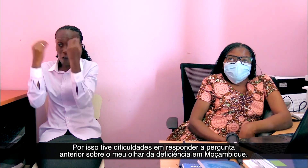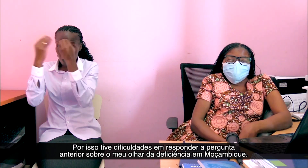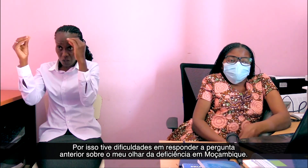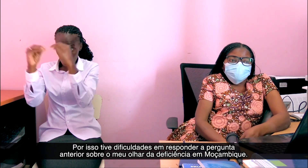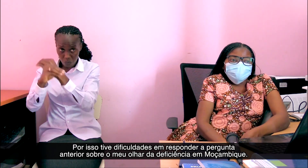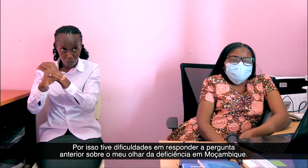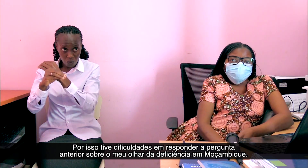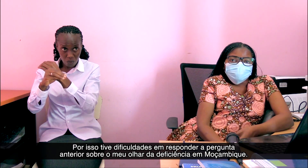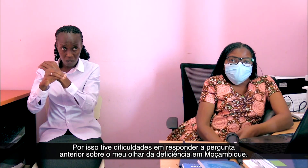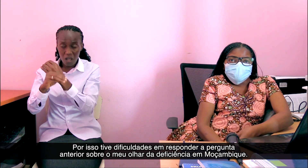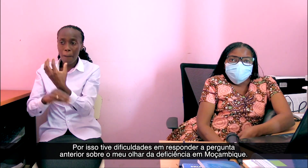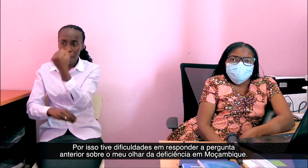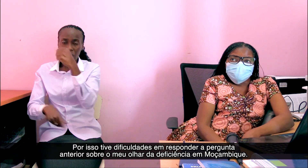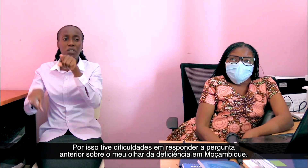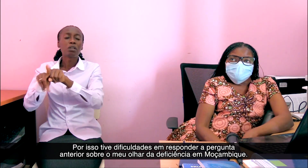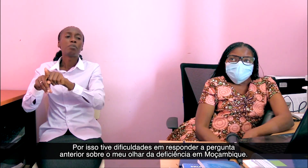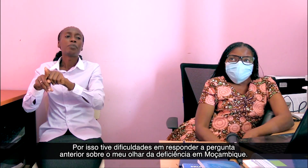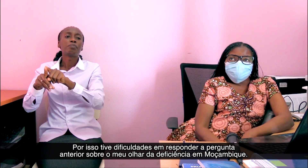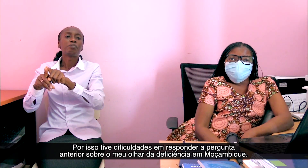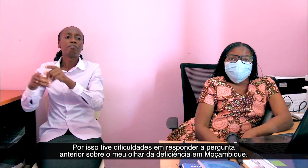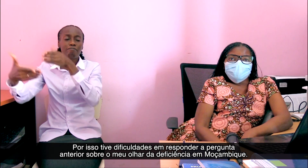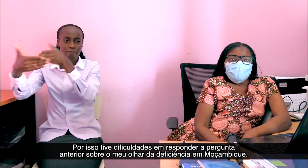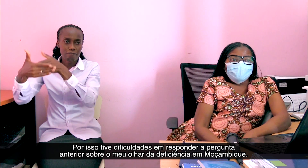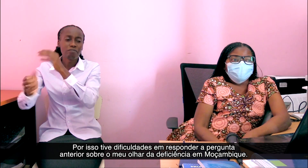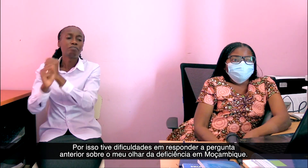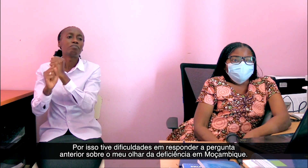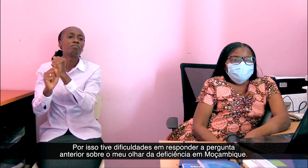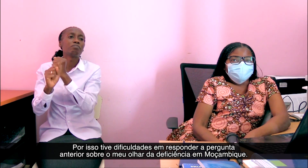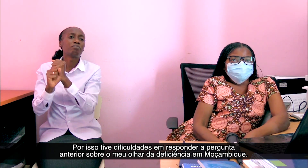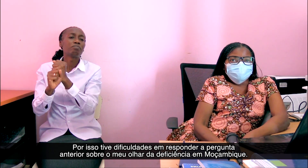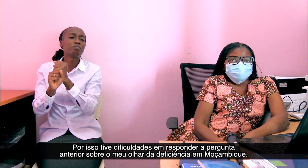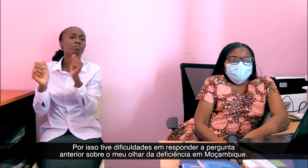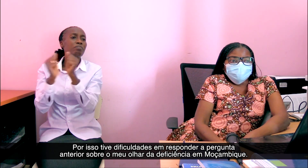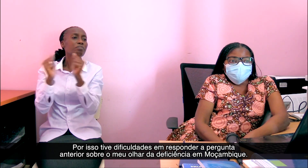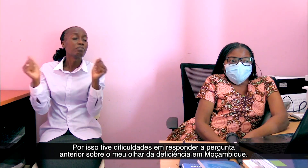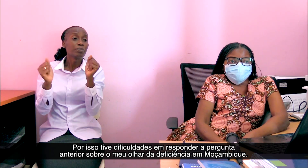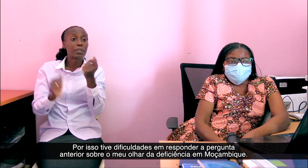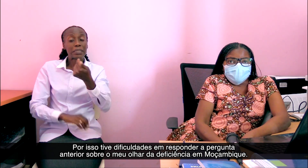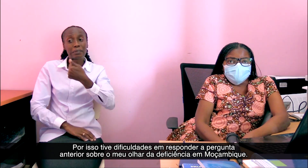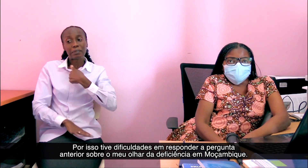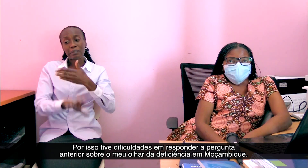E é por isso que na pergunta anterior, sobre o meu olhar de deficiência em Moçambique, eu tive dificuldade em